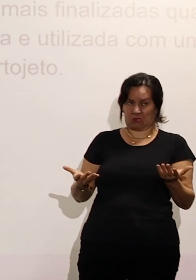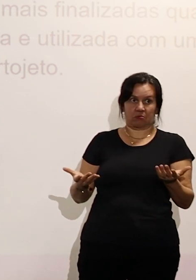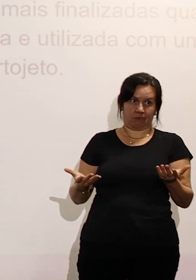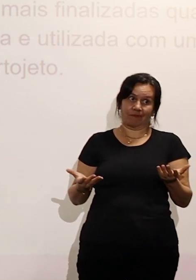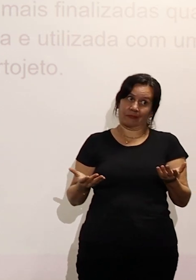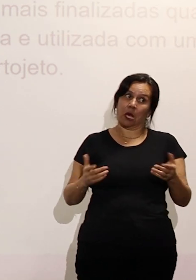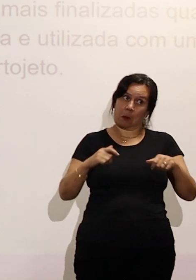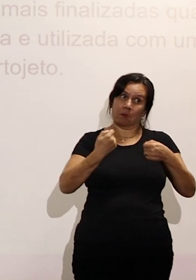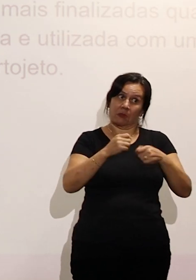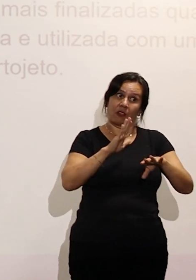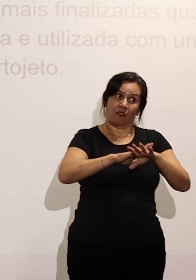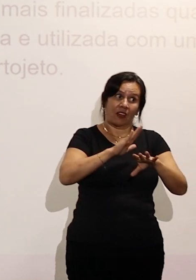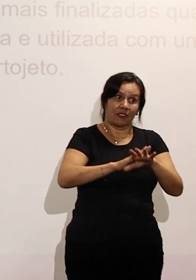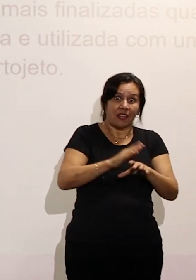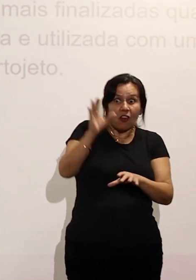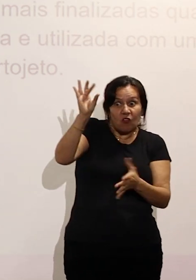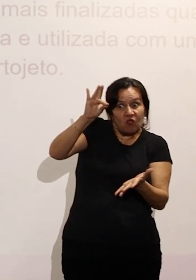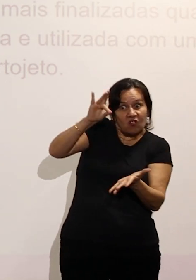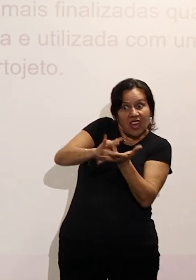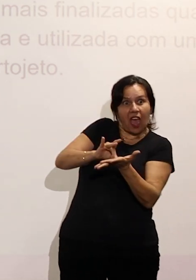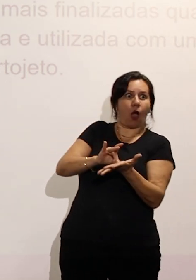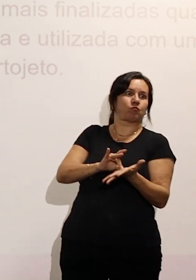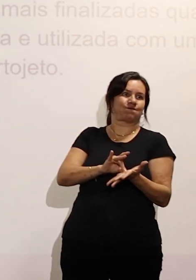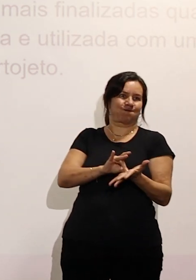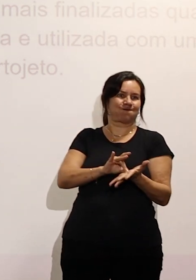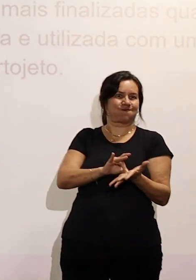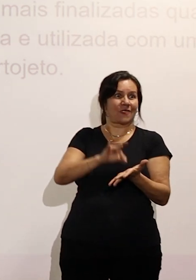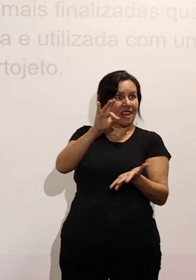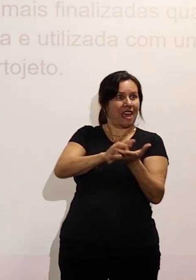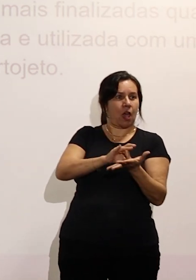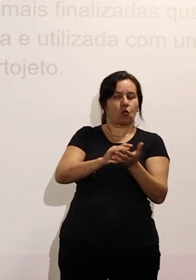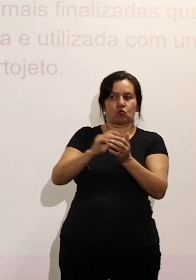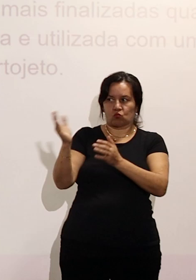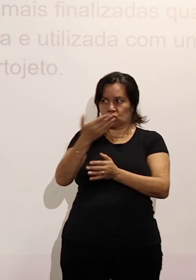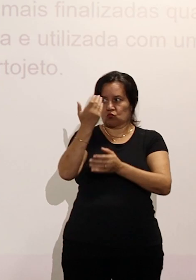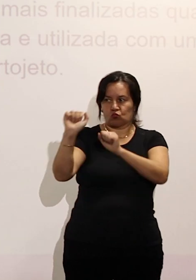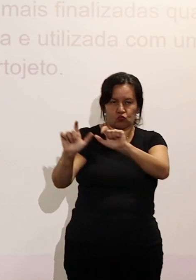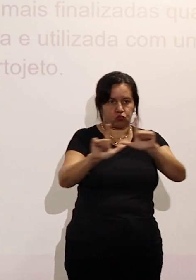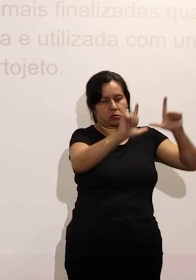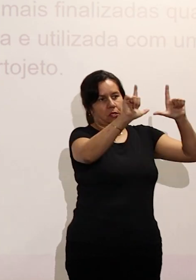tem que fazer a coisa parecer com alguma coisa. Pode ir próximo, por favor.